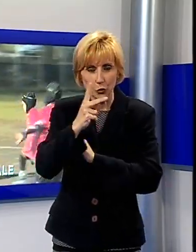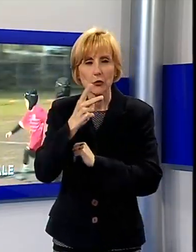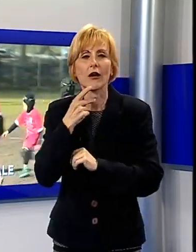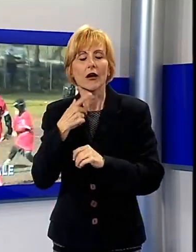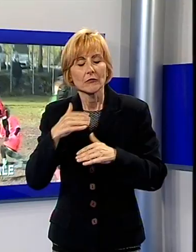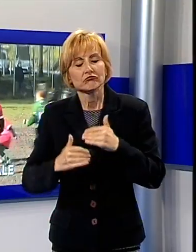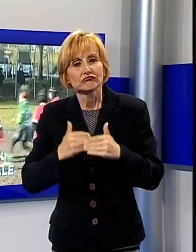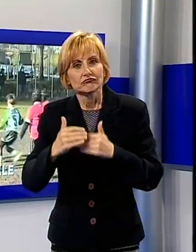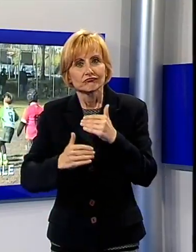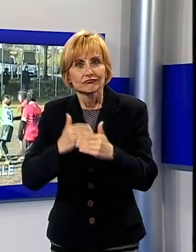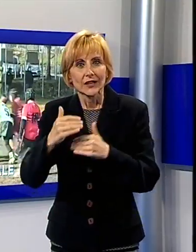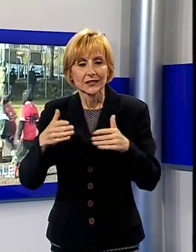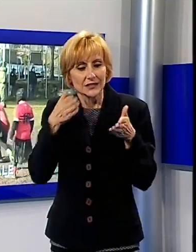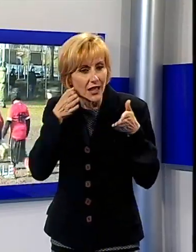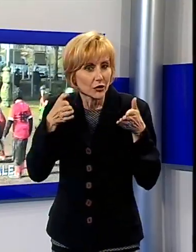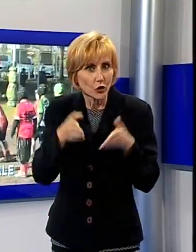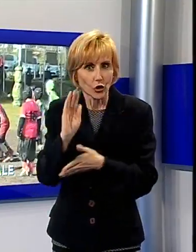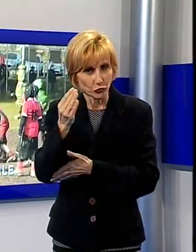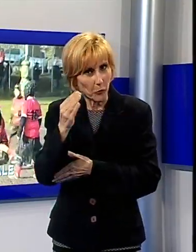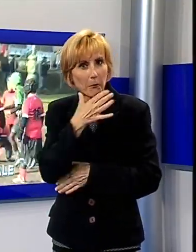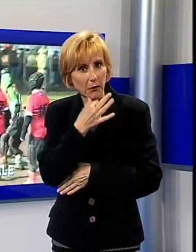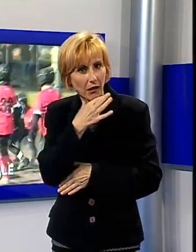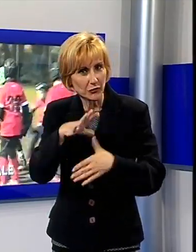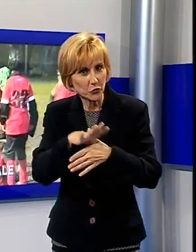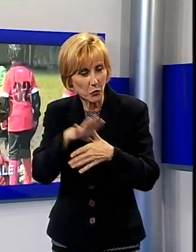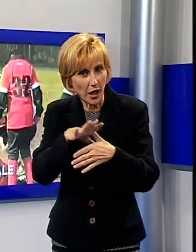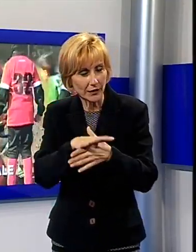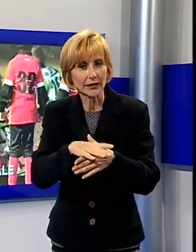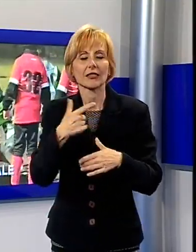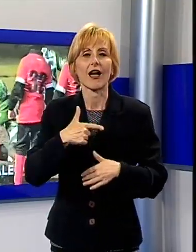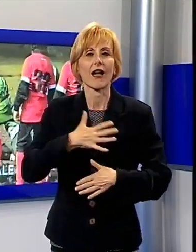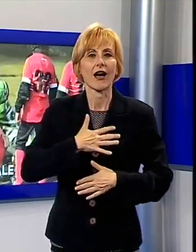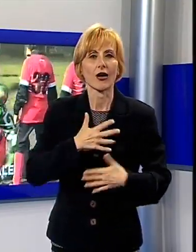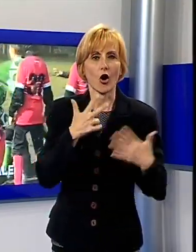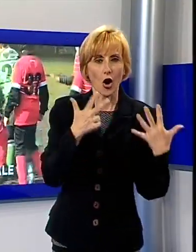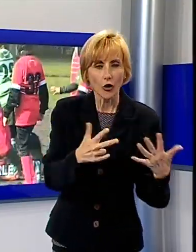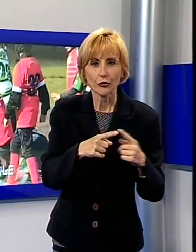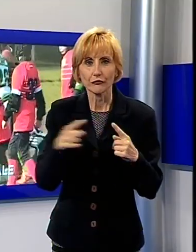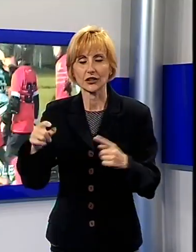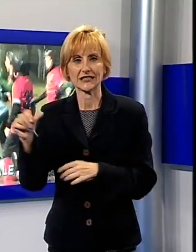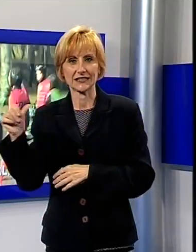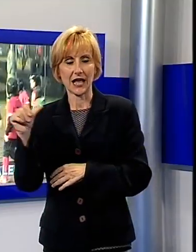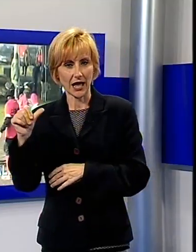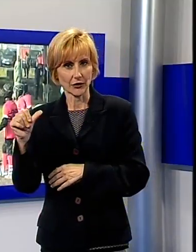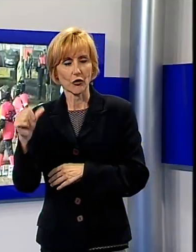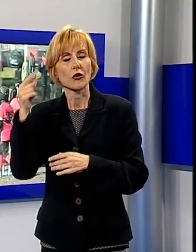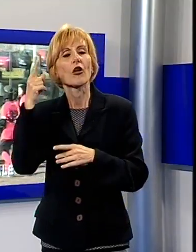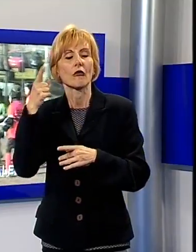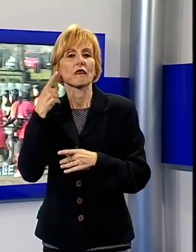con diverse squadre, dagli under 8 fino ai senior. Divertimento e determinazione sono la filosofia di fondo.